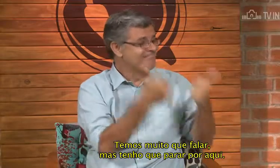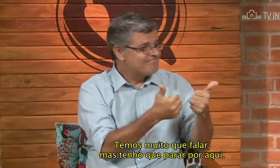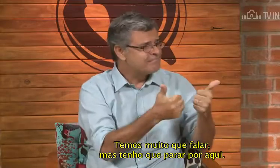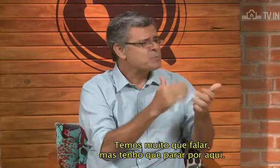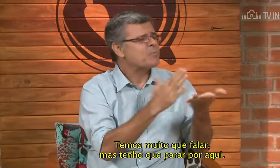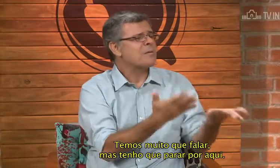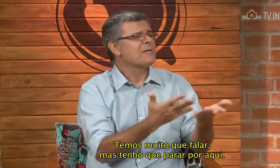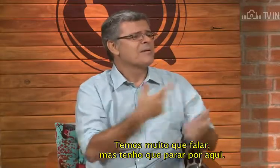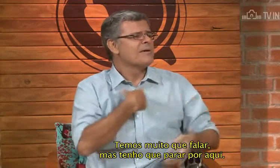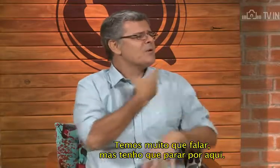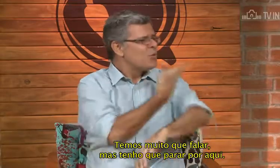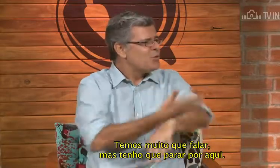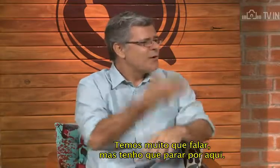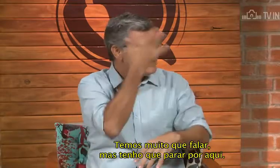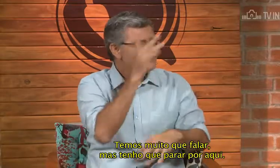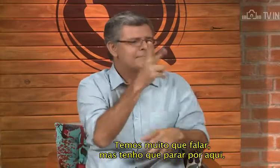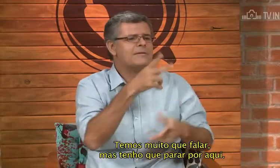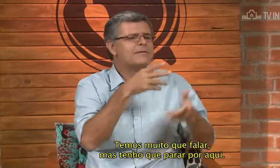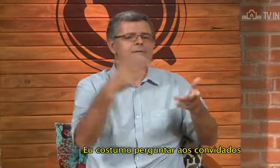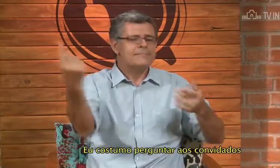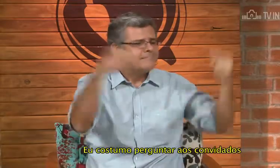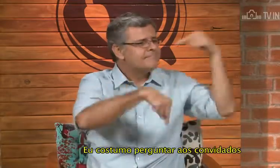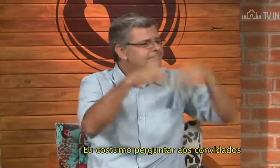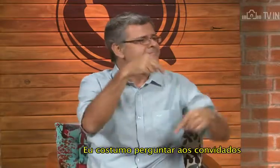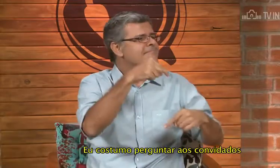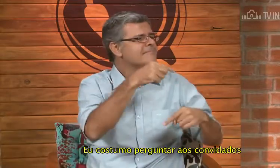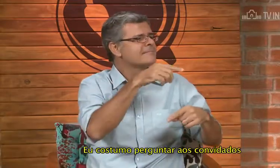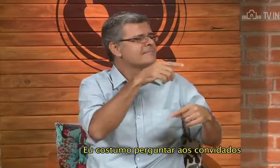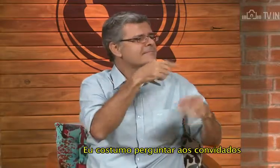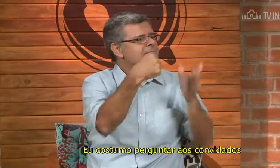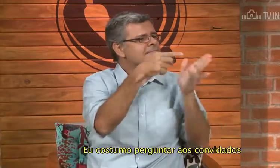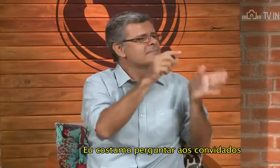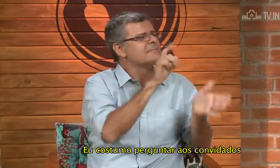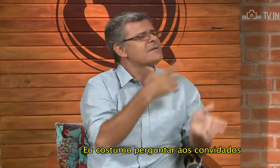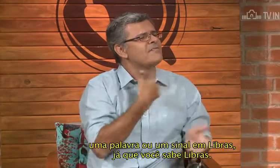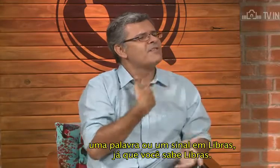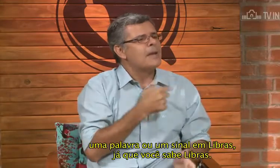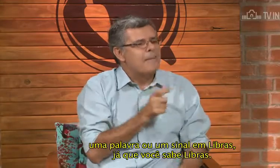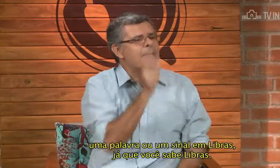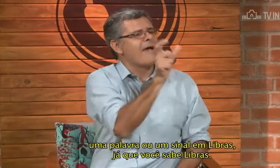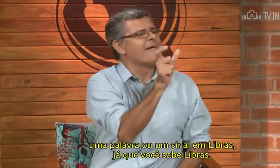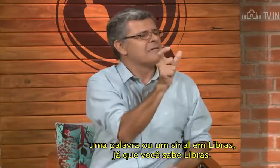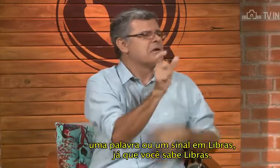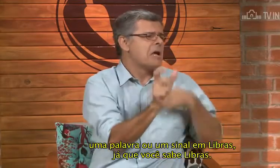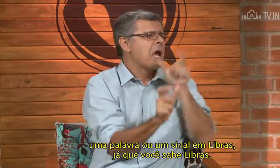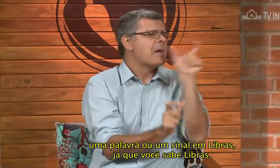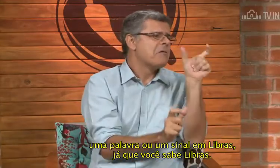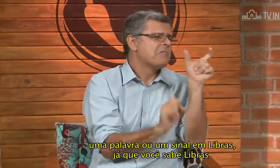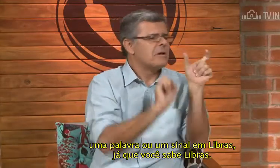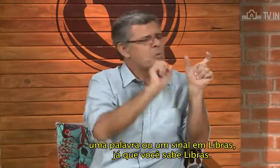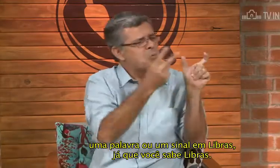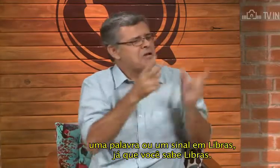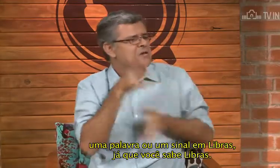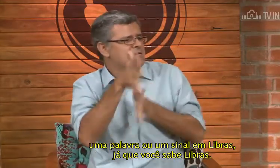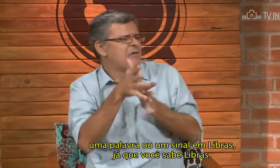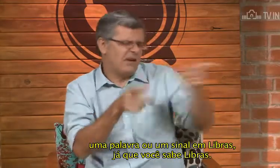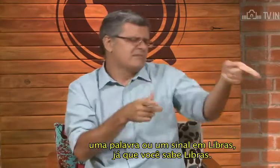falar Mas tenho que parar por aqui Eu costumo perguntar aos convidados Uma palavra Ou um sinal em